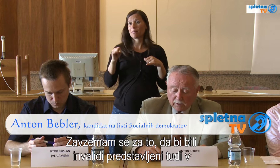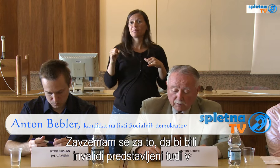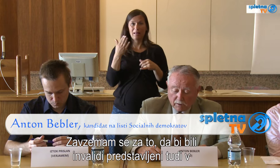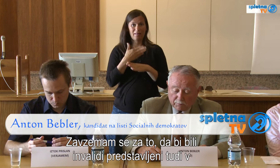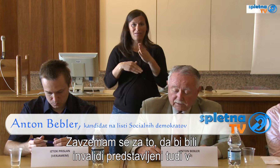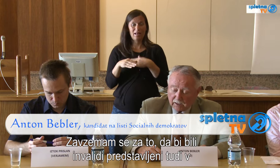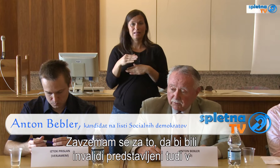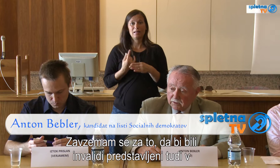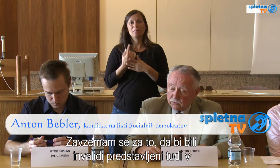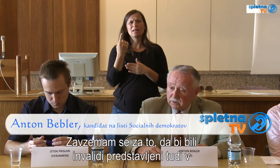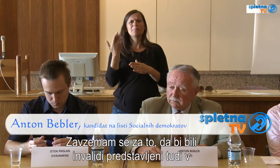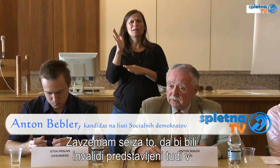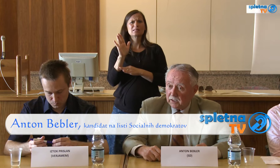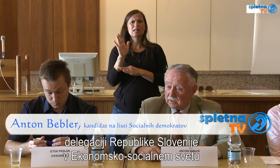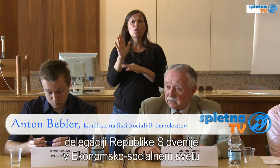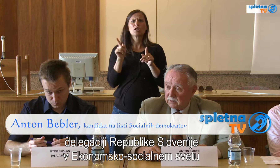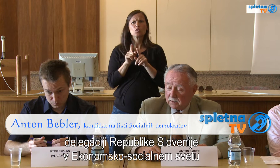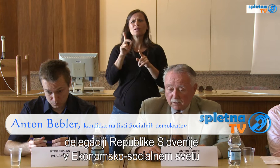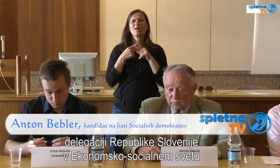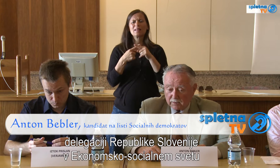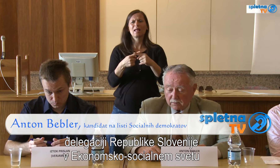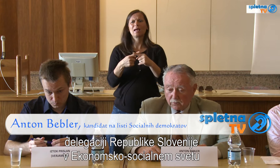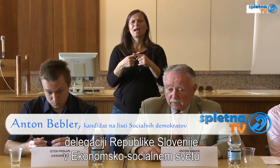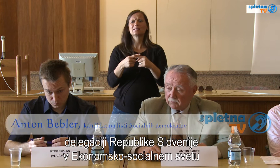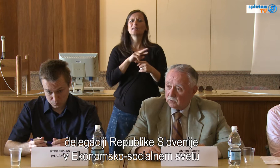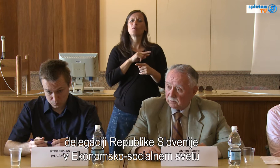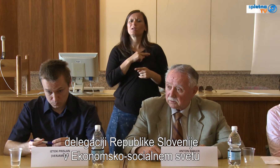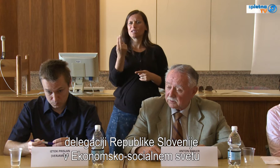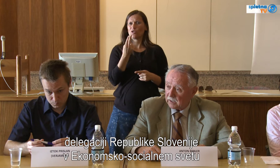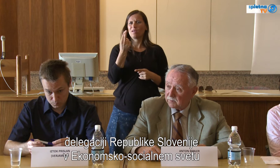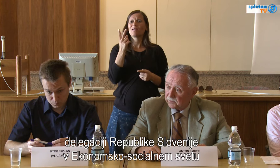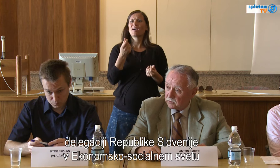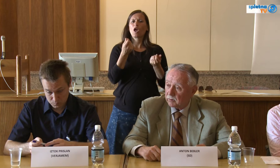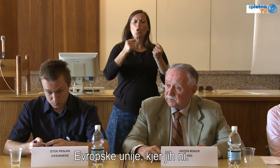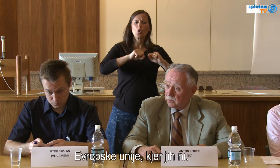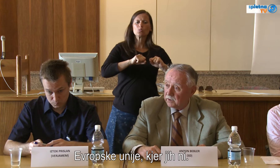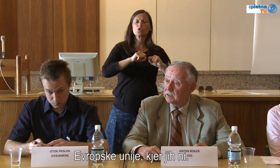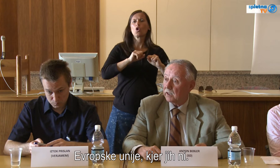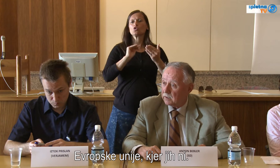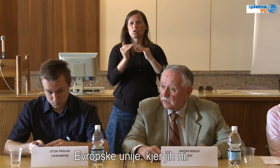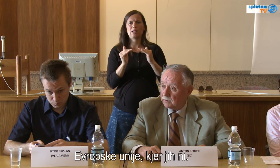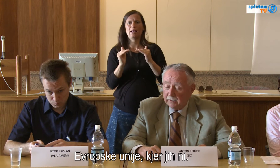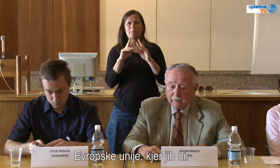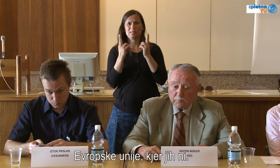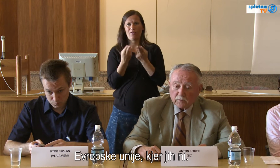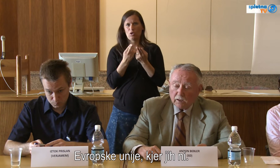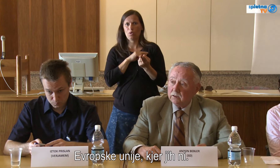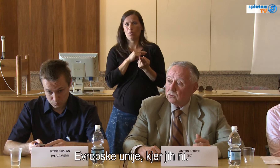bili predstavljeni tudi v delegaciji Republike Slovenije v Ekonomsko-socialnem svetu Evropske unije, kjer jih